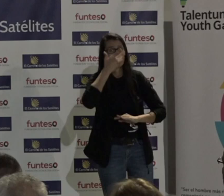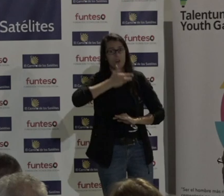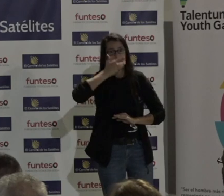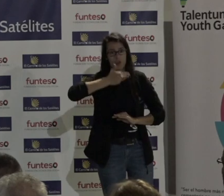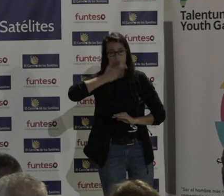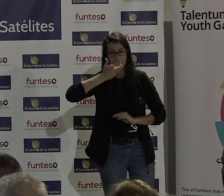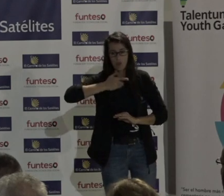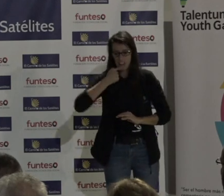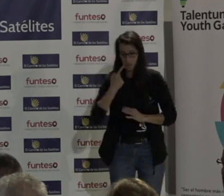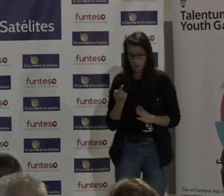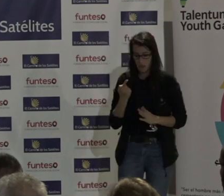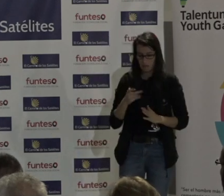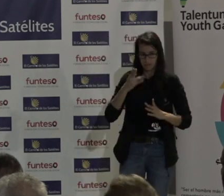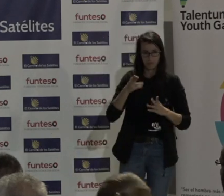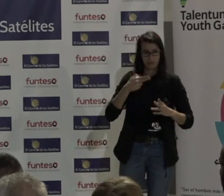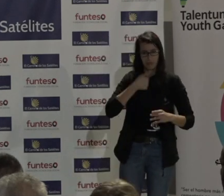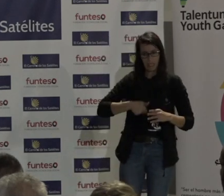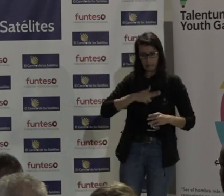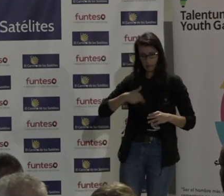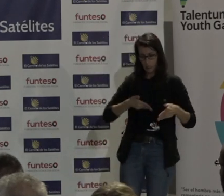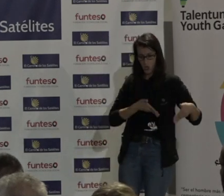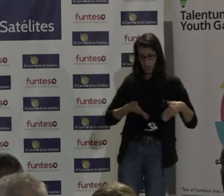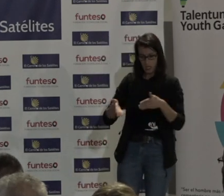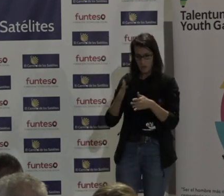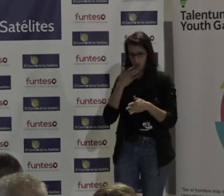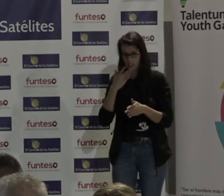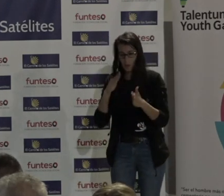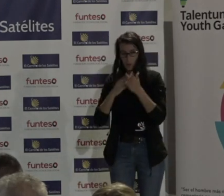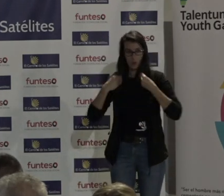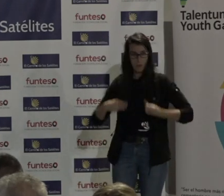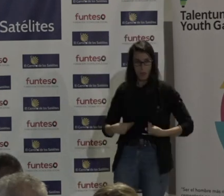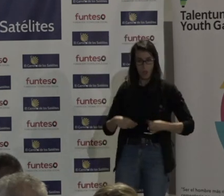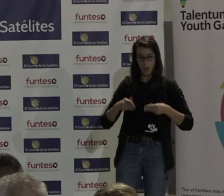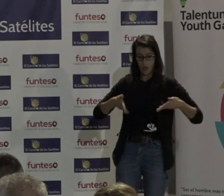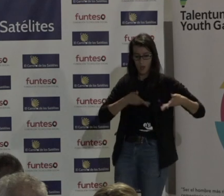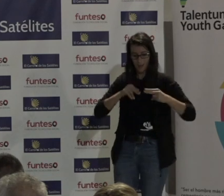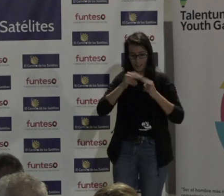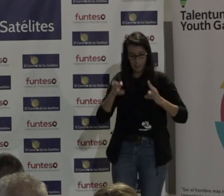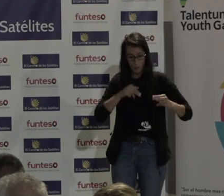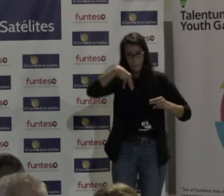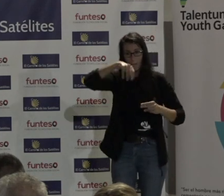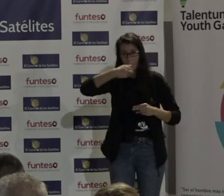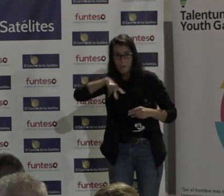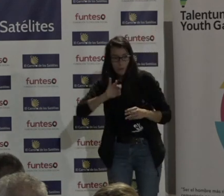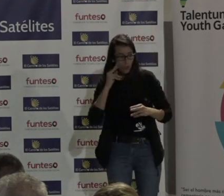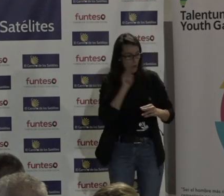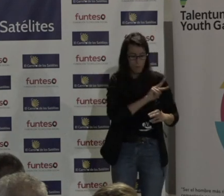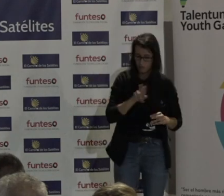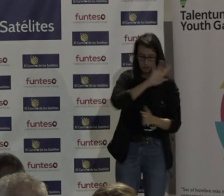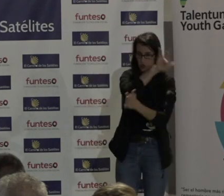no conciben un camino a Compostela sin que cruce el Miño en este lugar de Puerto